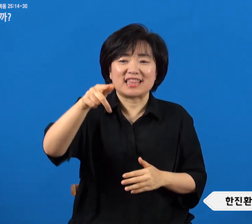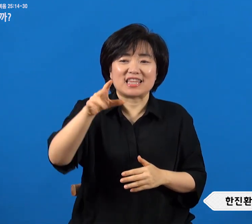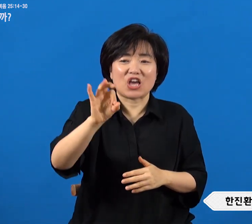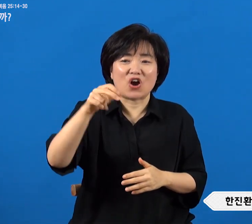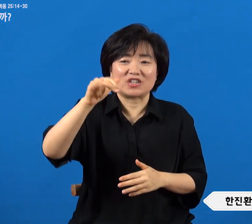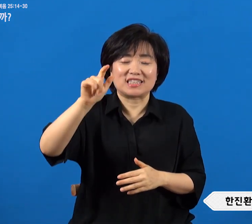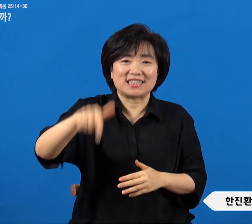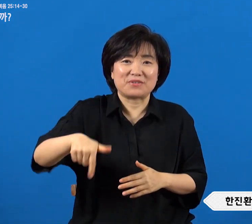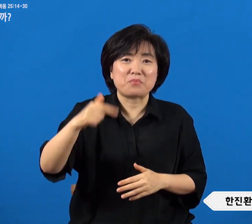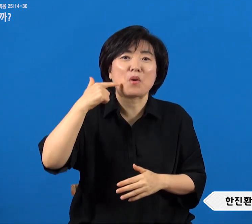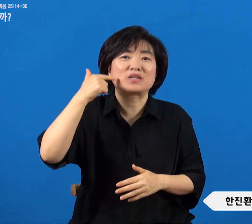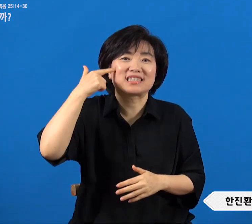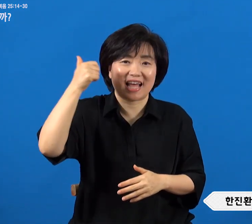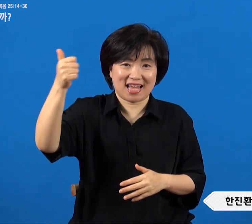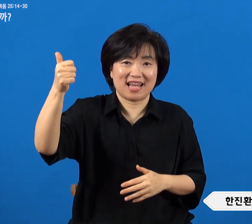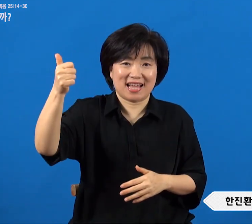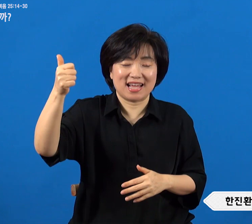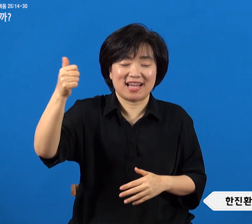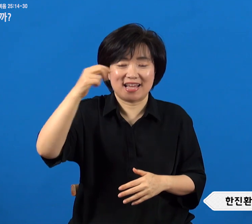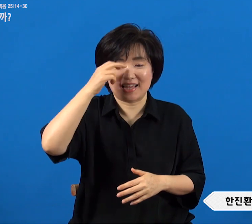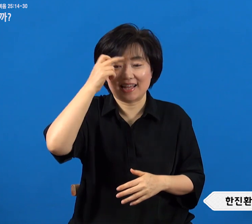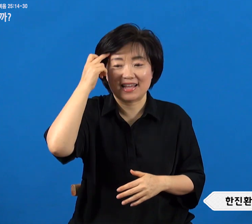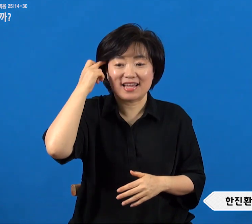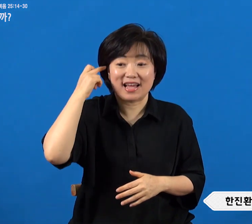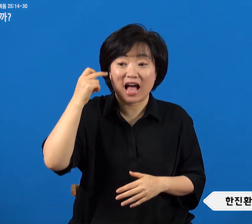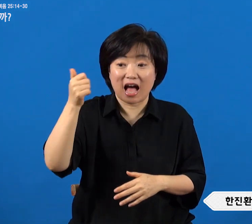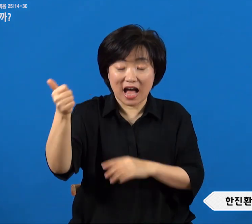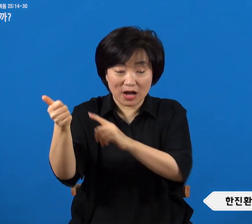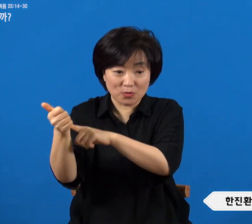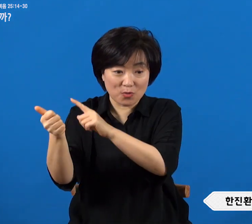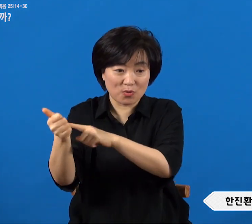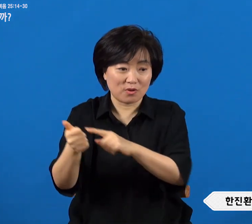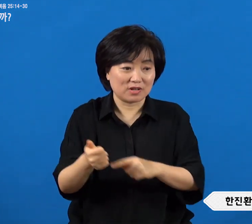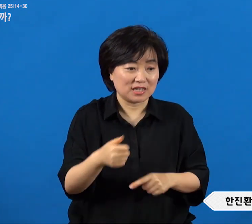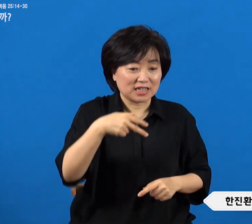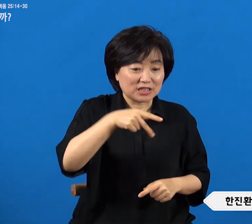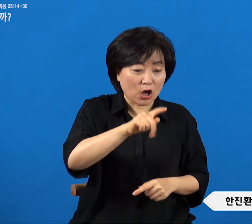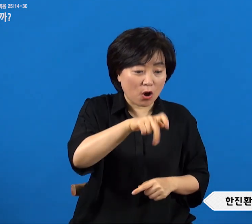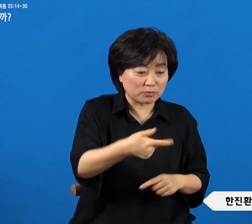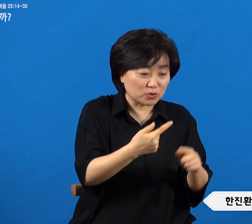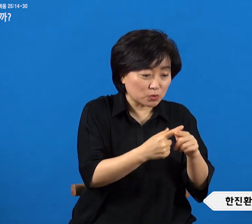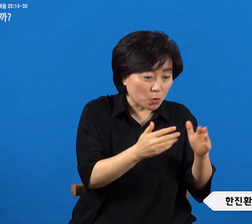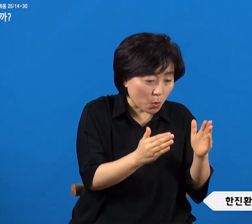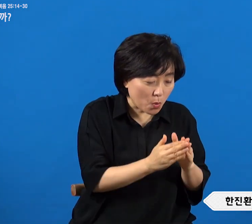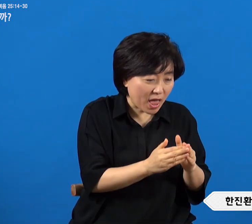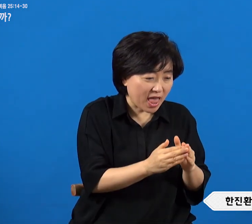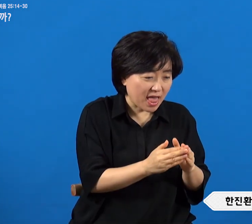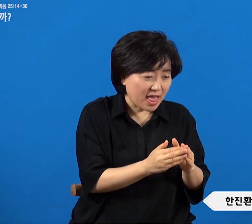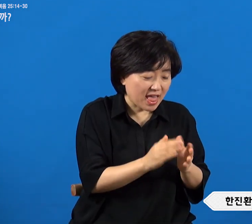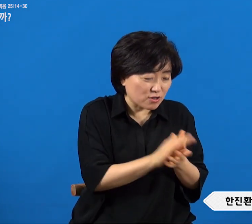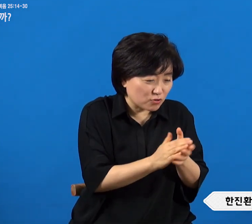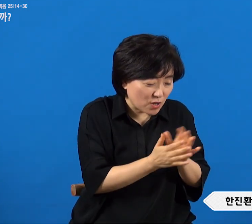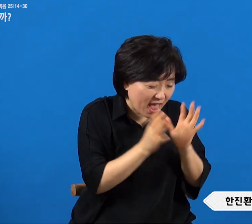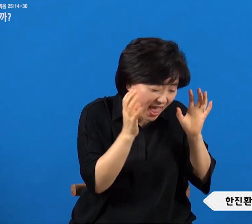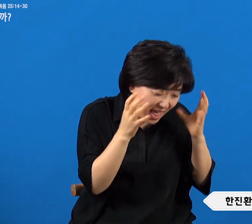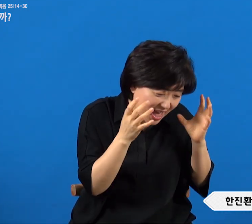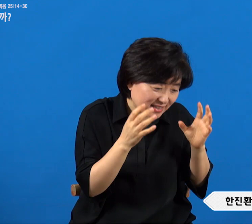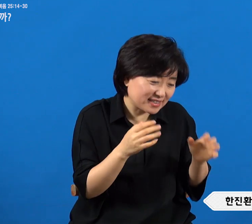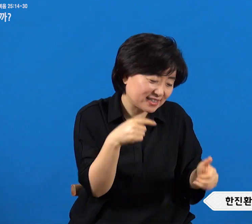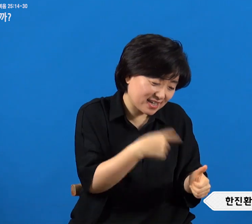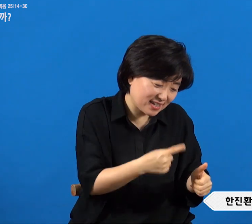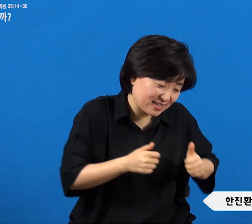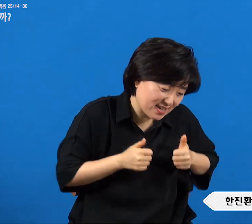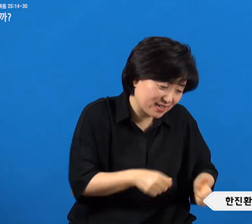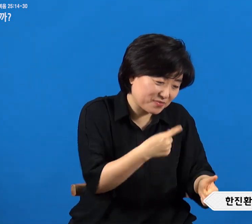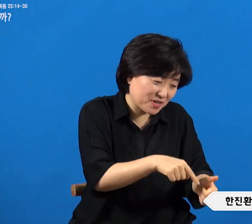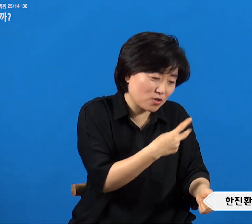교사로 어린 생명들을 맡아서 열심히 잘 양육한 그 교사하고 하나님